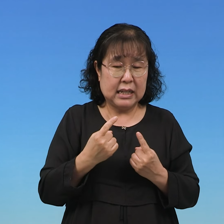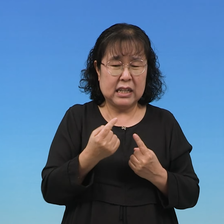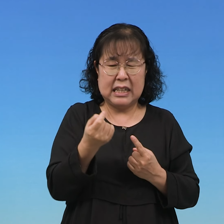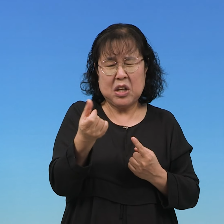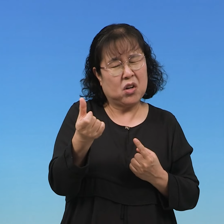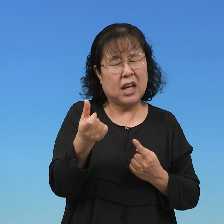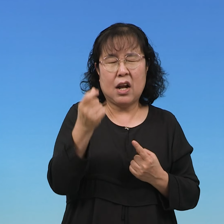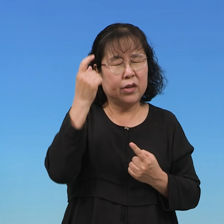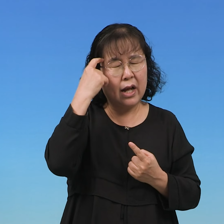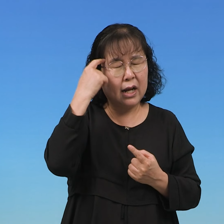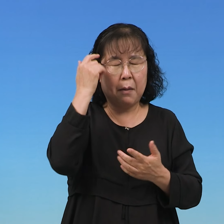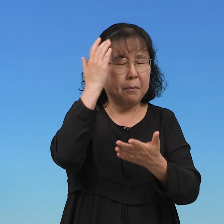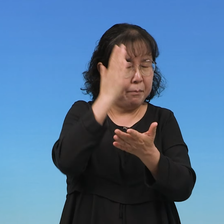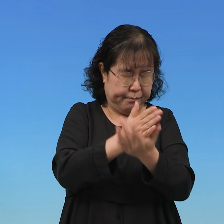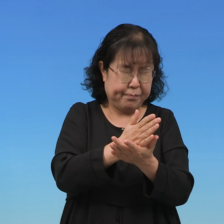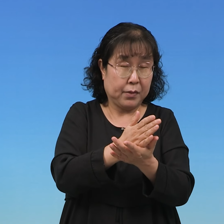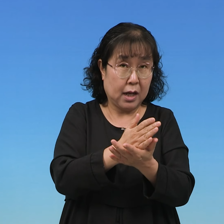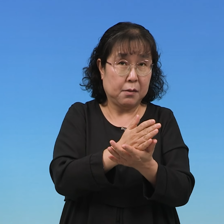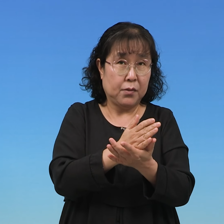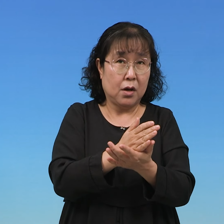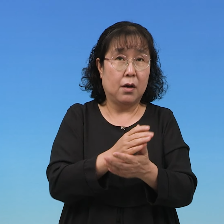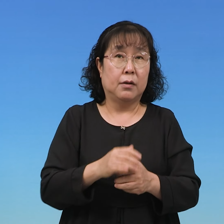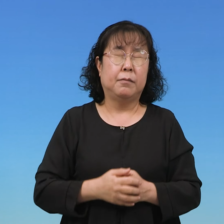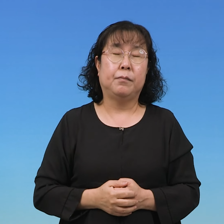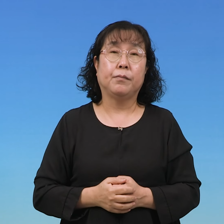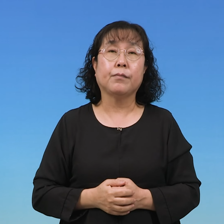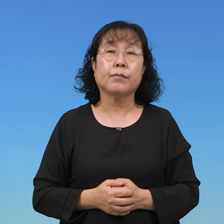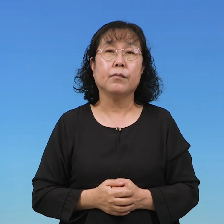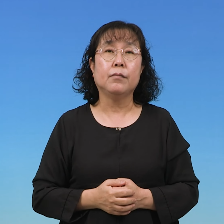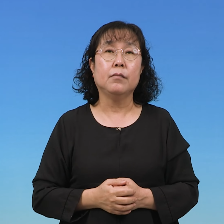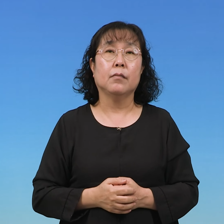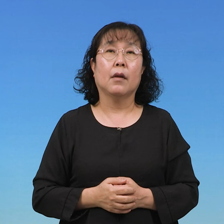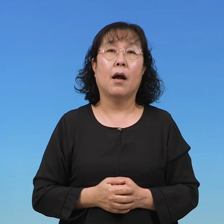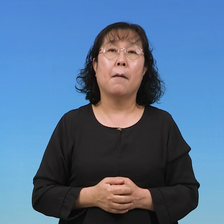빠져 있습니다. 오늘 뭐 어떤 사람도요,